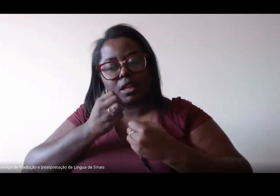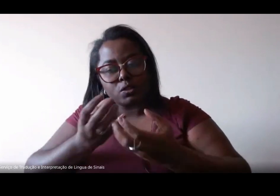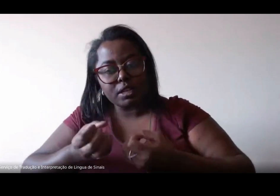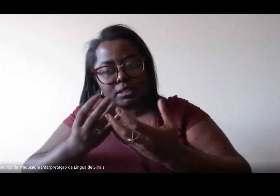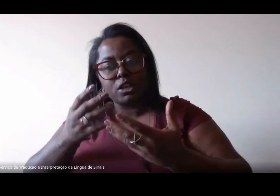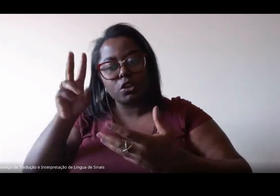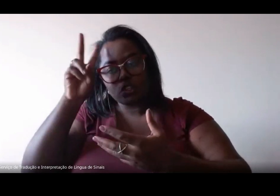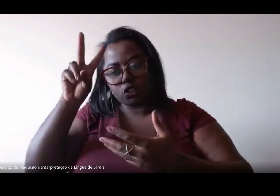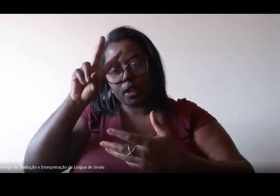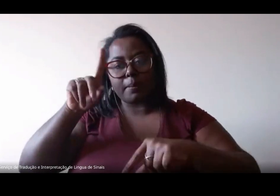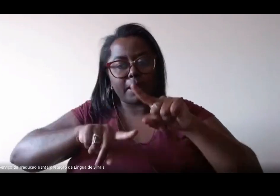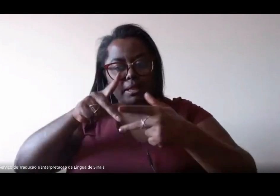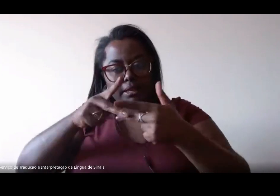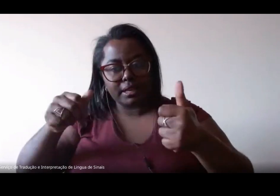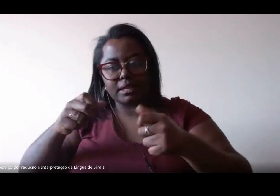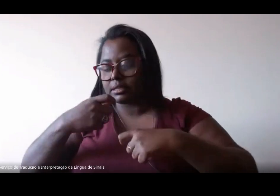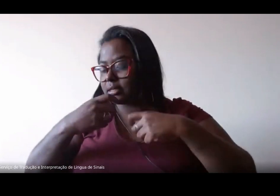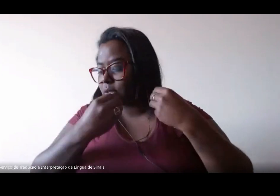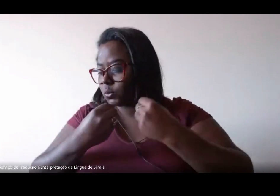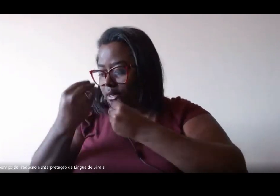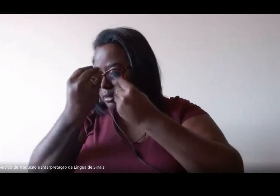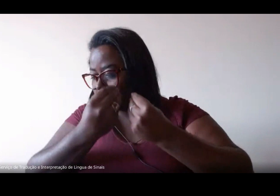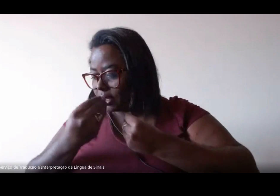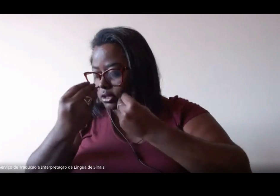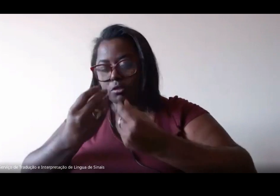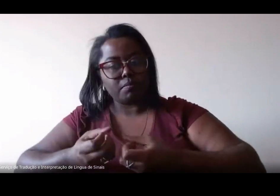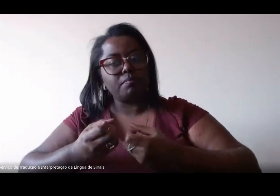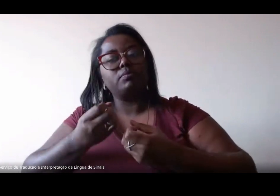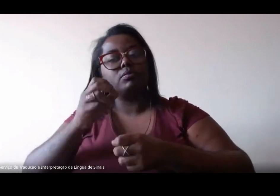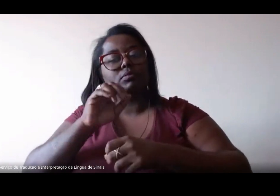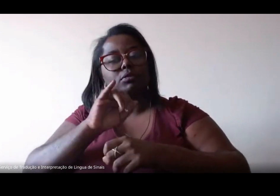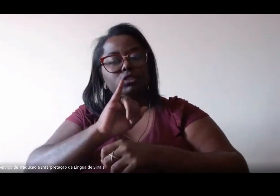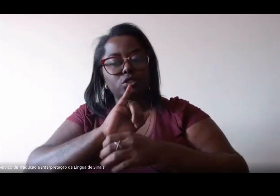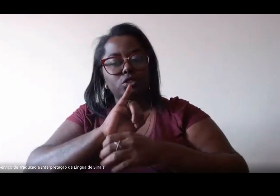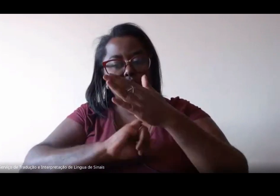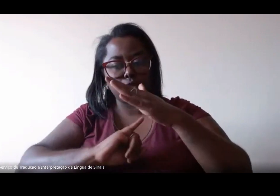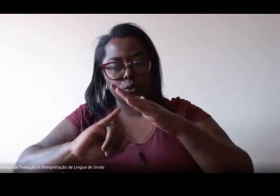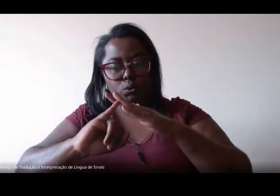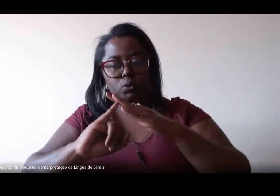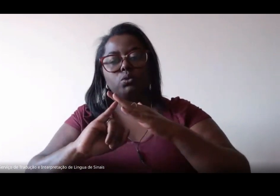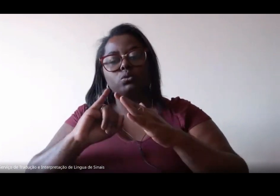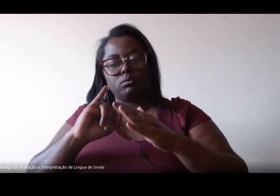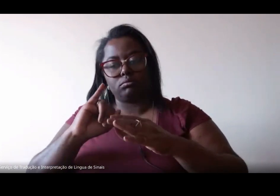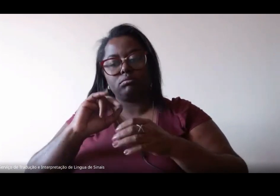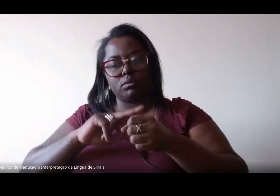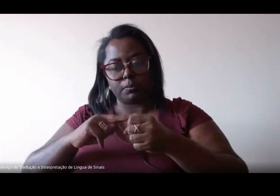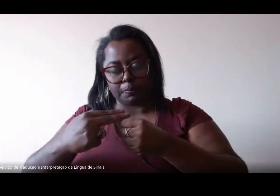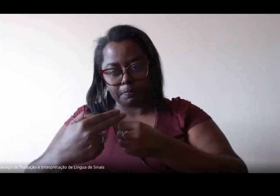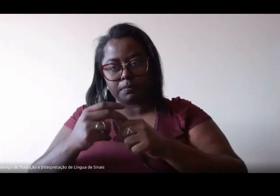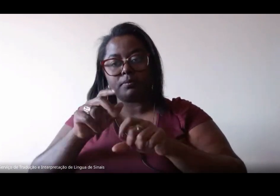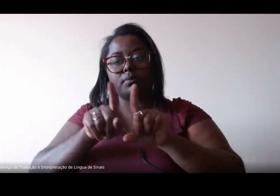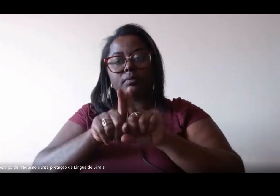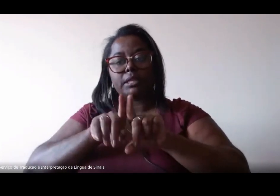Enunciação, História, Materialidades, Sexualidades, Poemas, do Instituto de Estudos da Linguagem da Universidade Estadual de